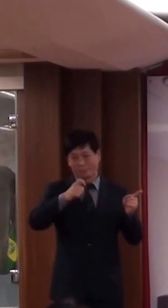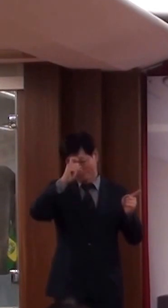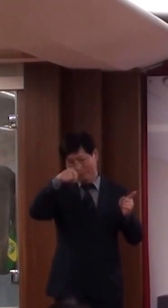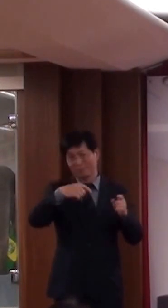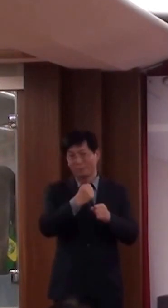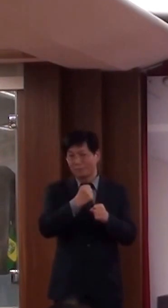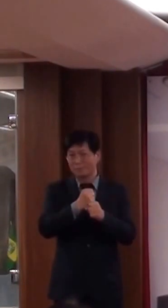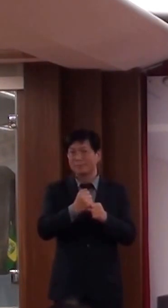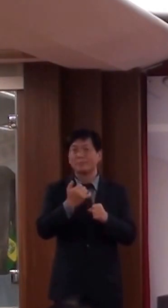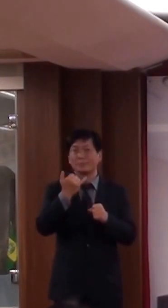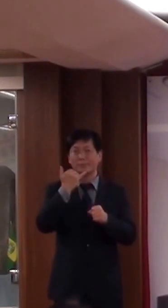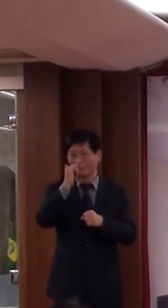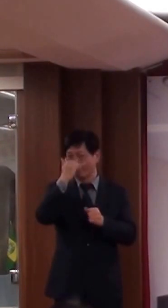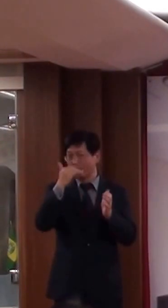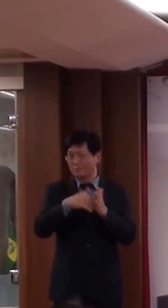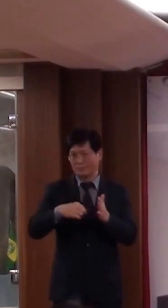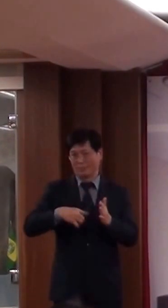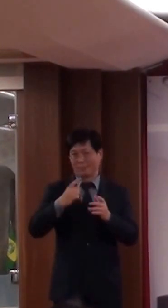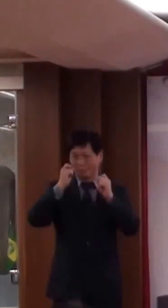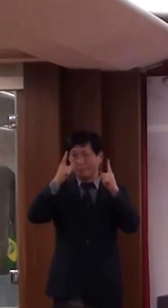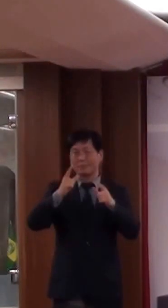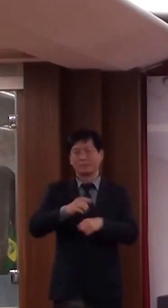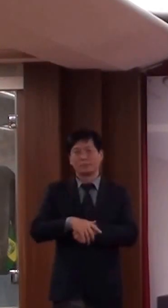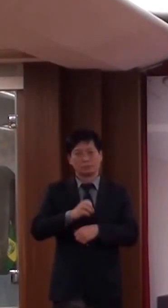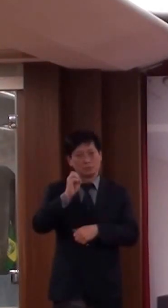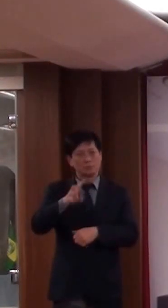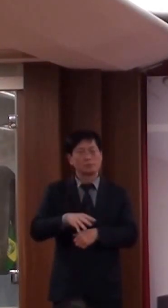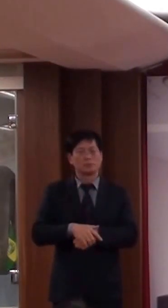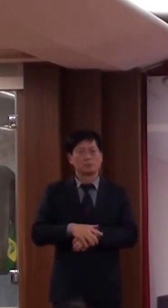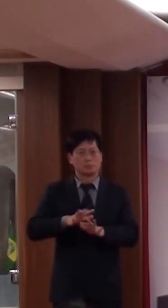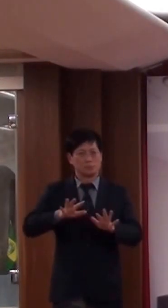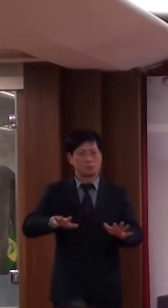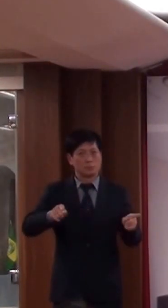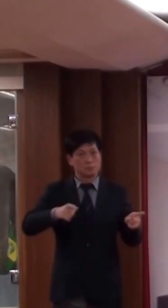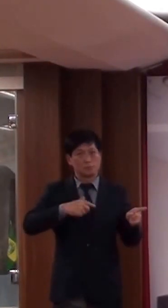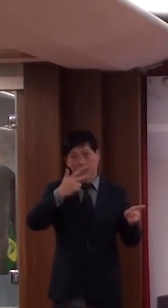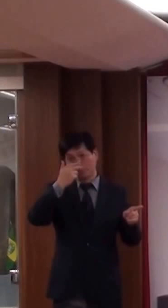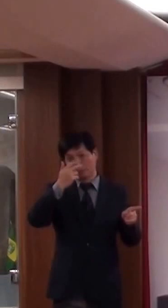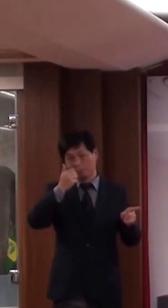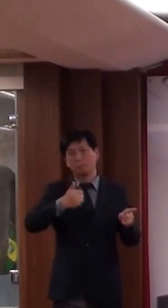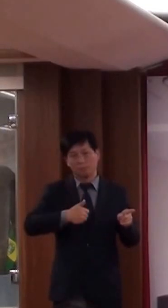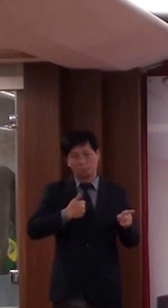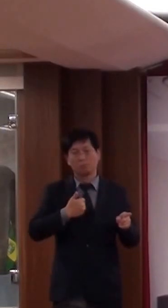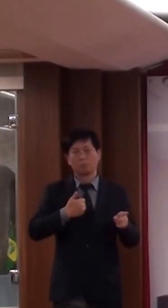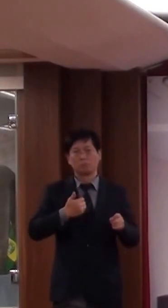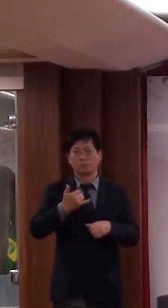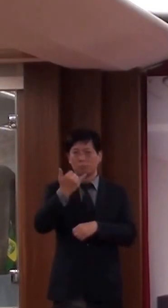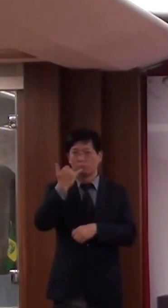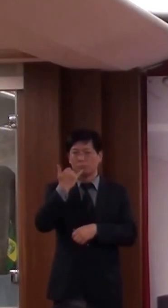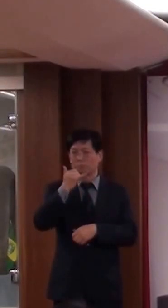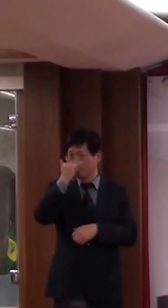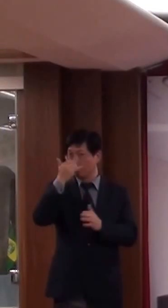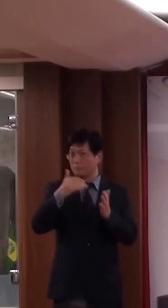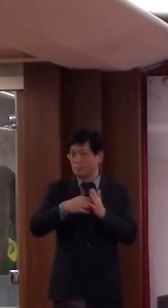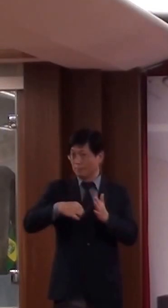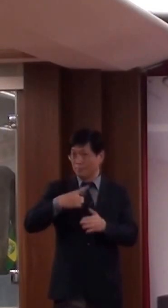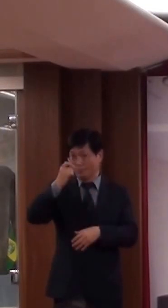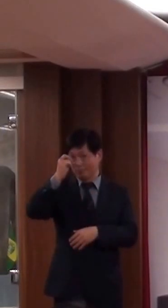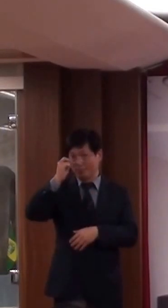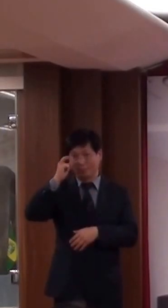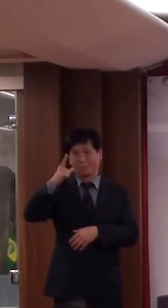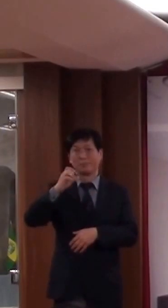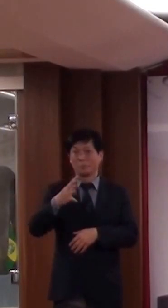工作能够睡到自然醒嘛。 对啊。 我告诉大家，今天我们这个便利性让大家能够睡到自然醒。怎么说